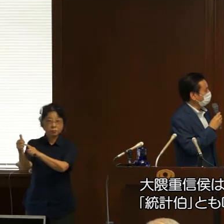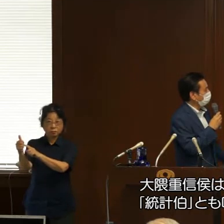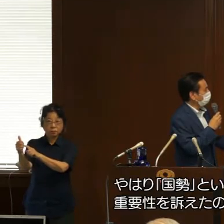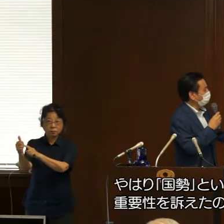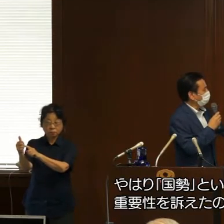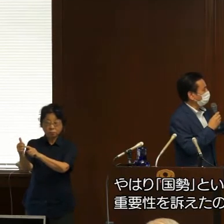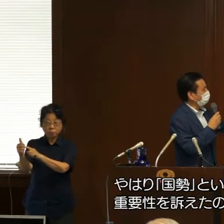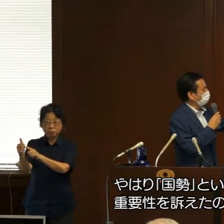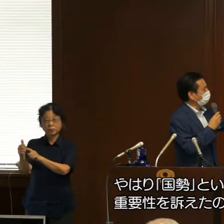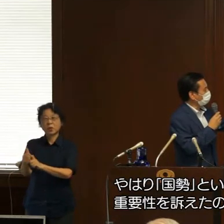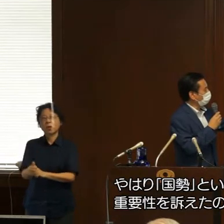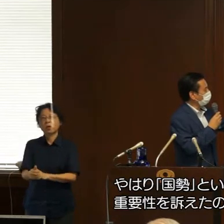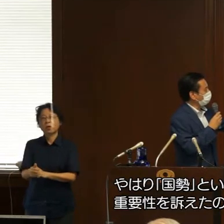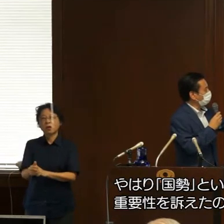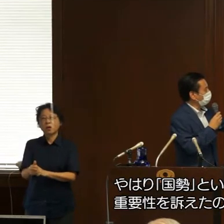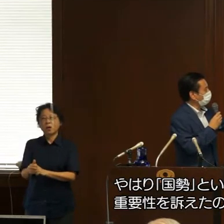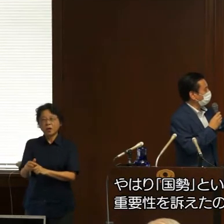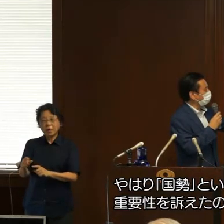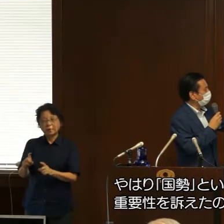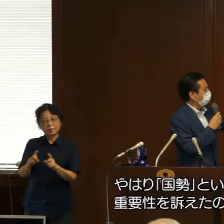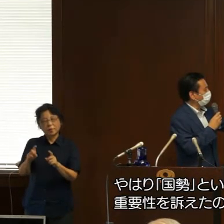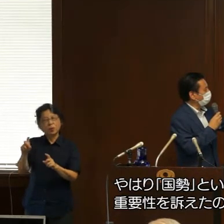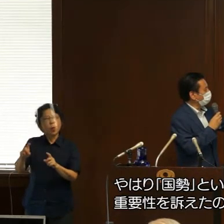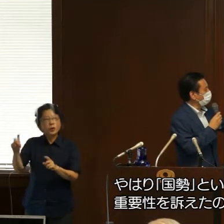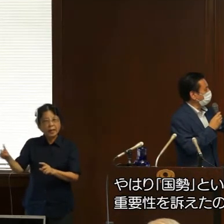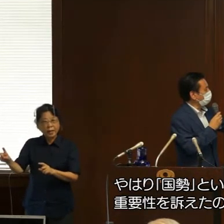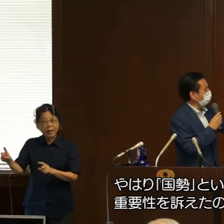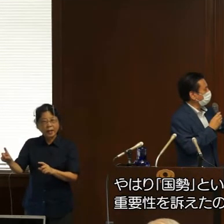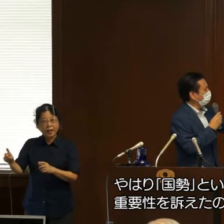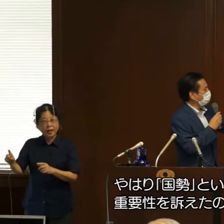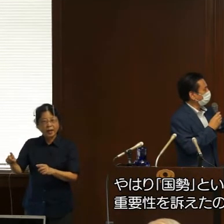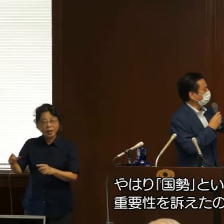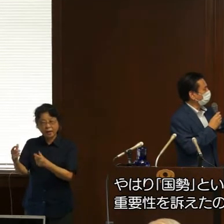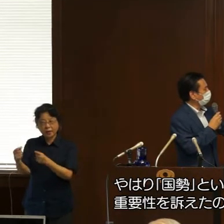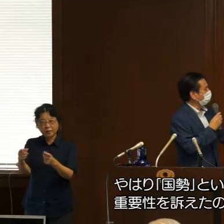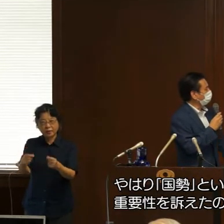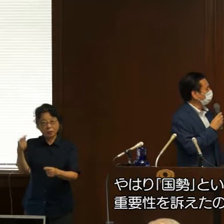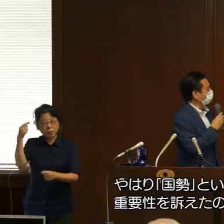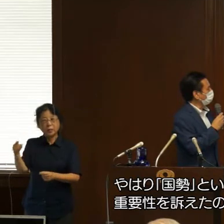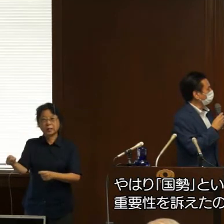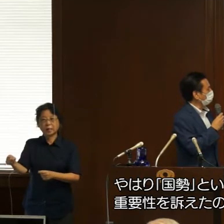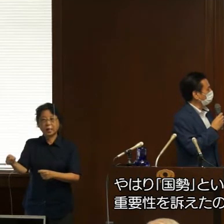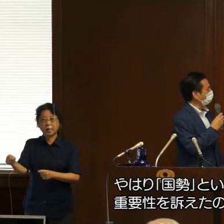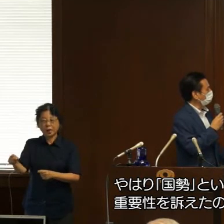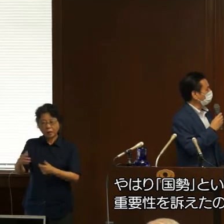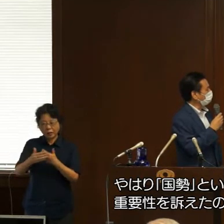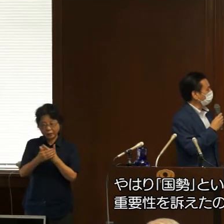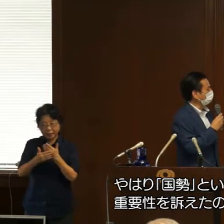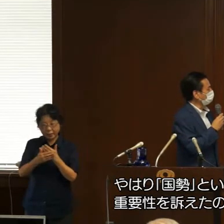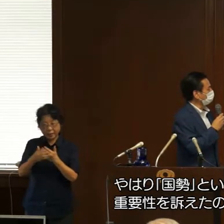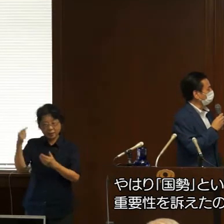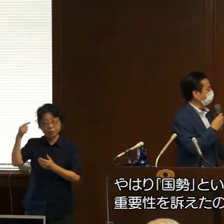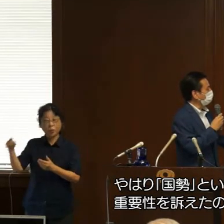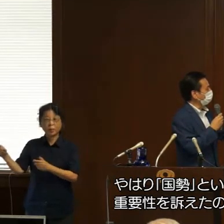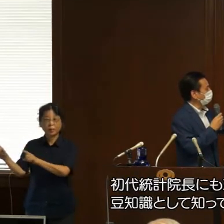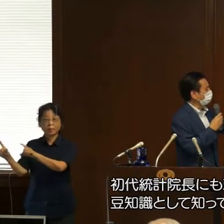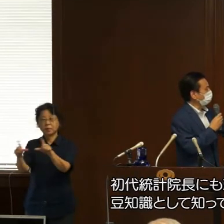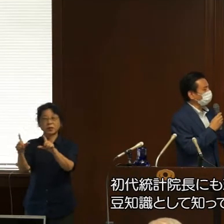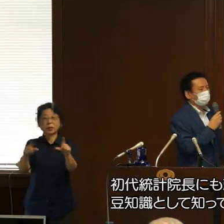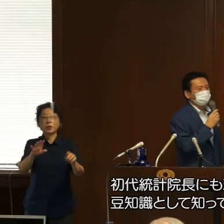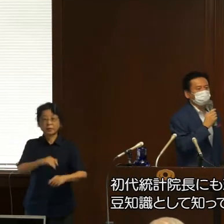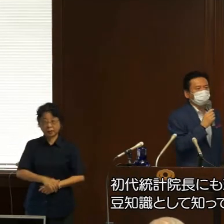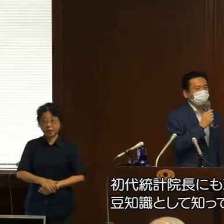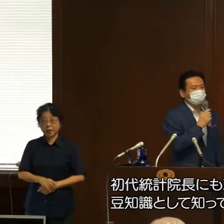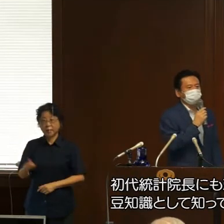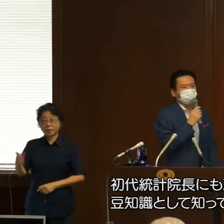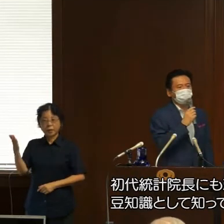。やはり国政という言葉を用いてその統計の重要性を訴えたのは大隈さんということで、初代